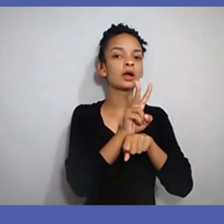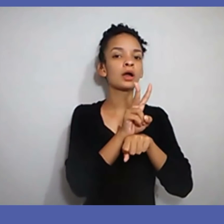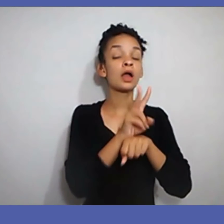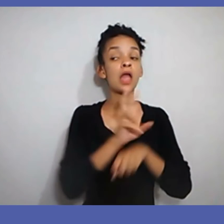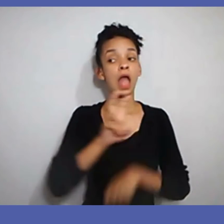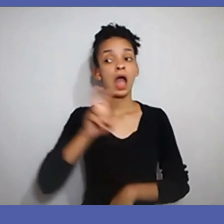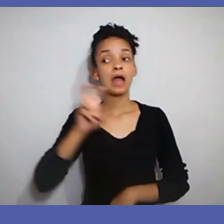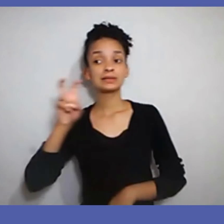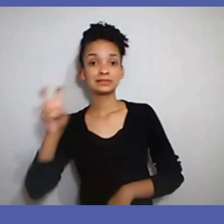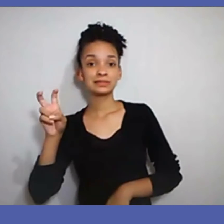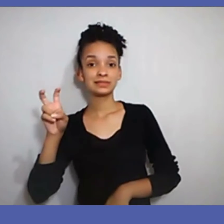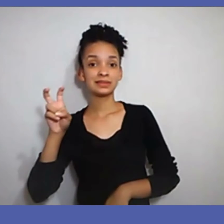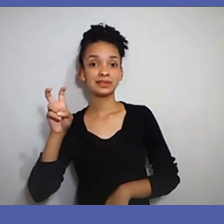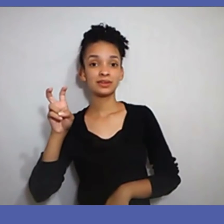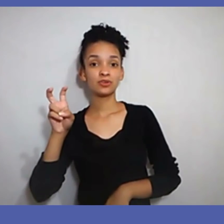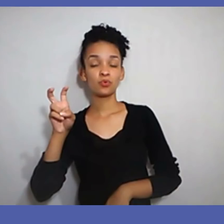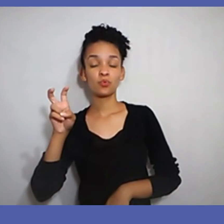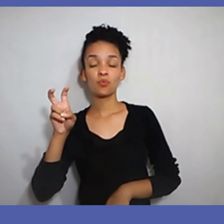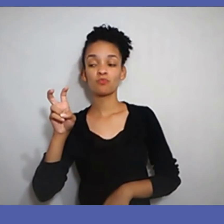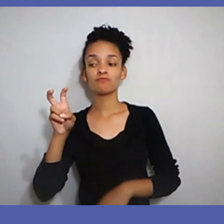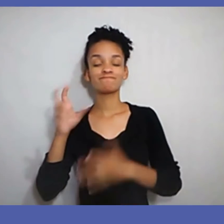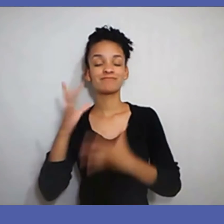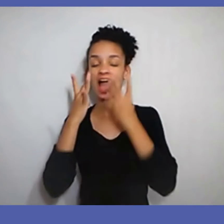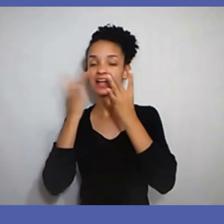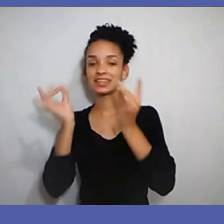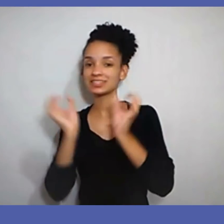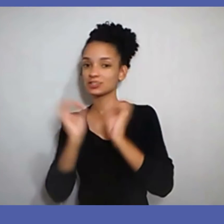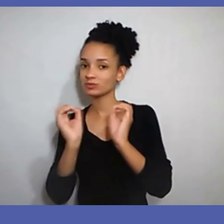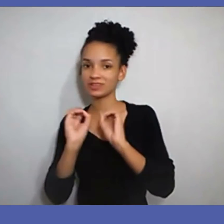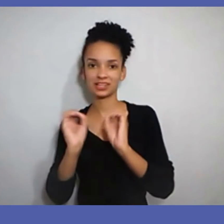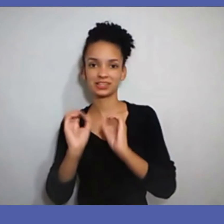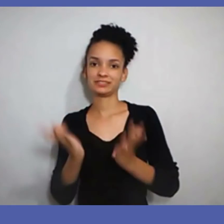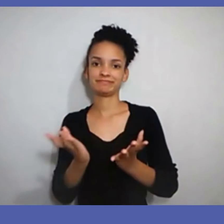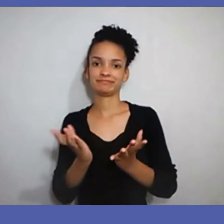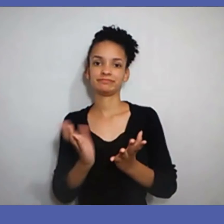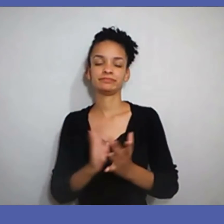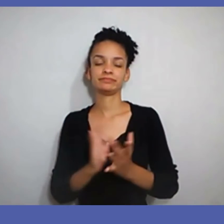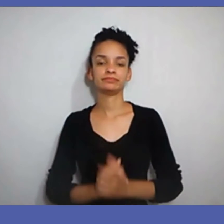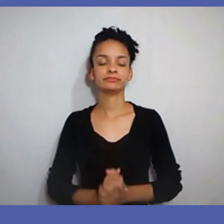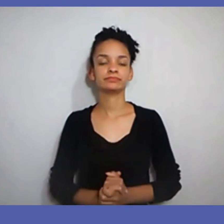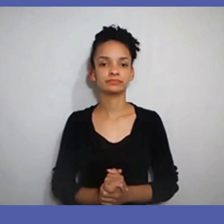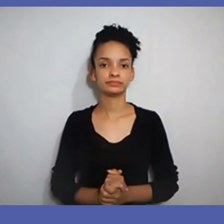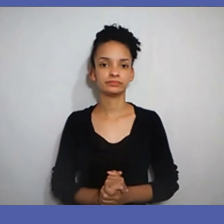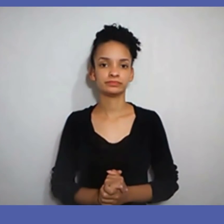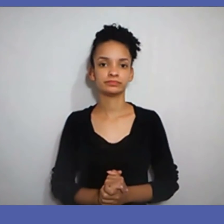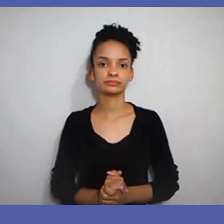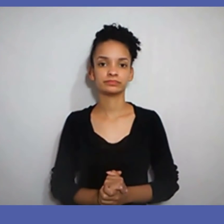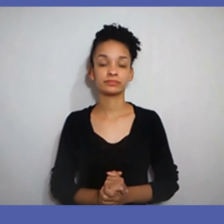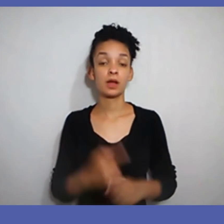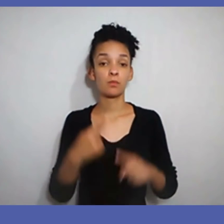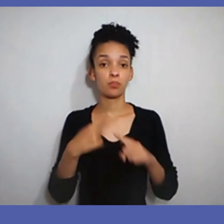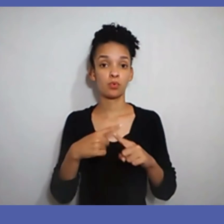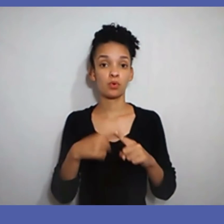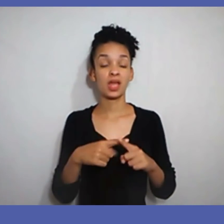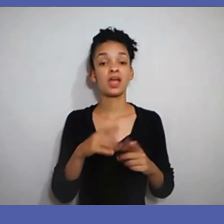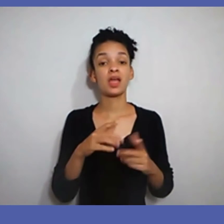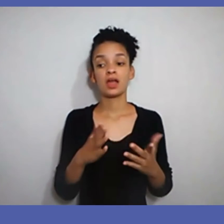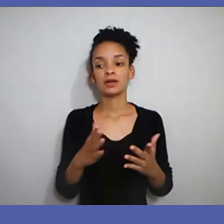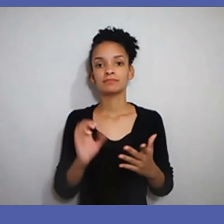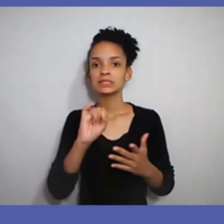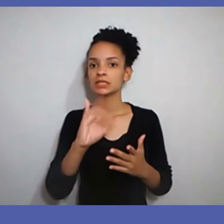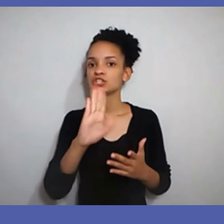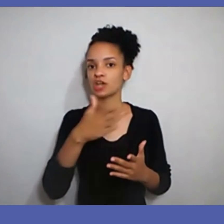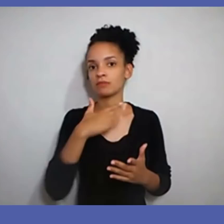já dormiu, então já teve a sua oportunidade, tá? Não tem mais como mudar o seu status. Mas agora